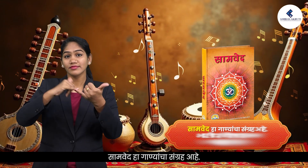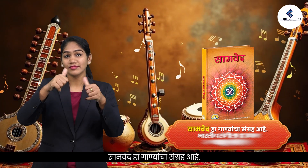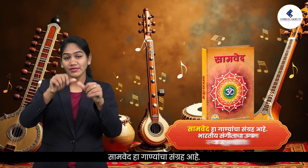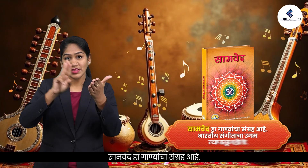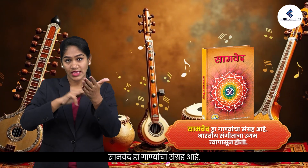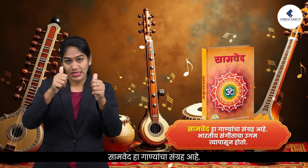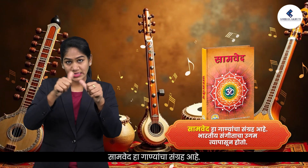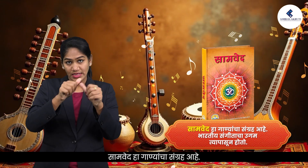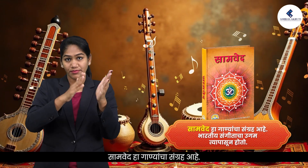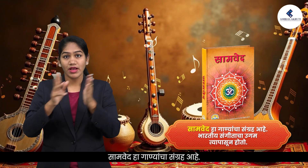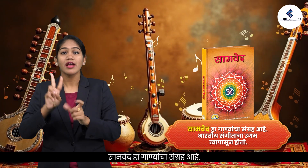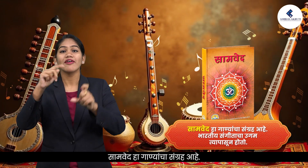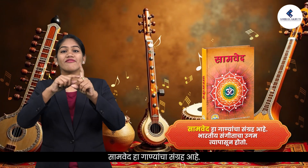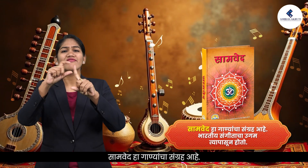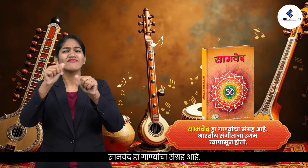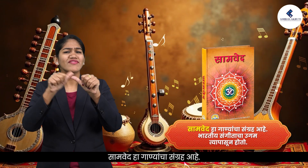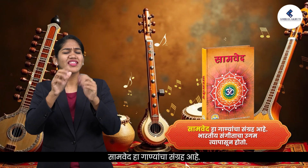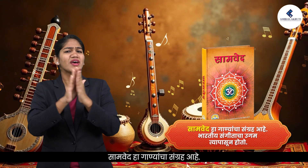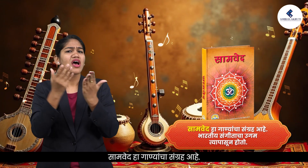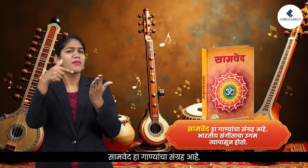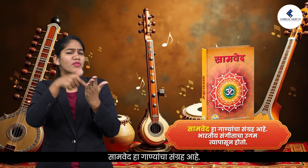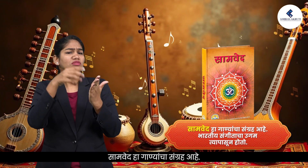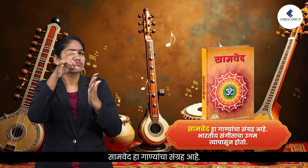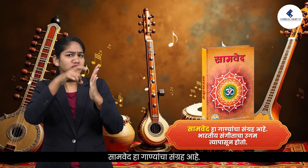सामवेद हा गाण्यांचा संग्रह आहे.